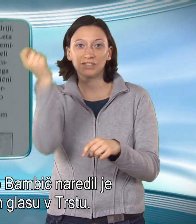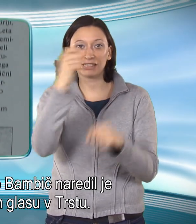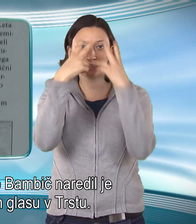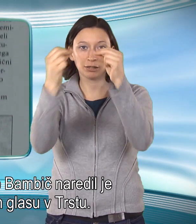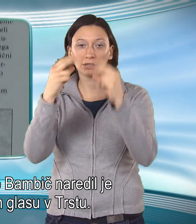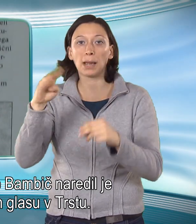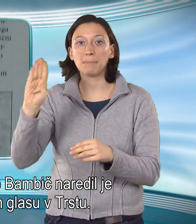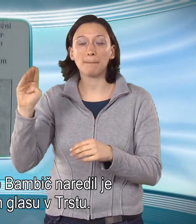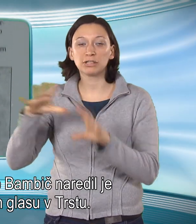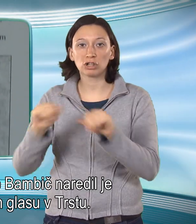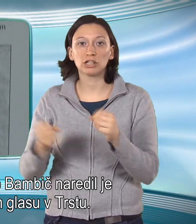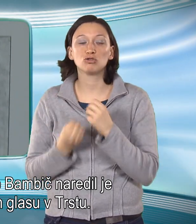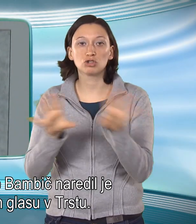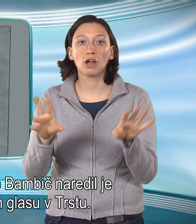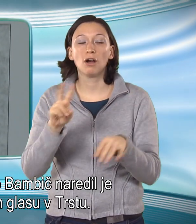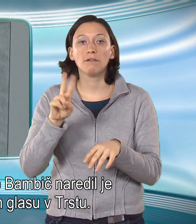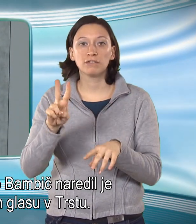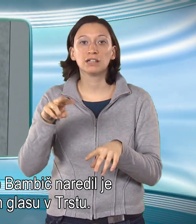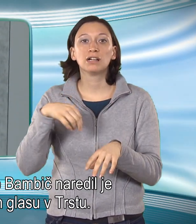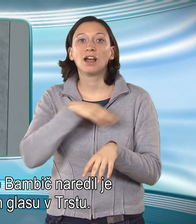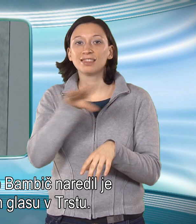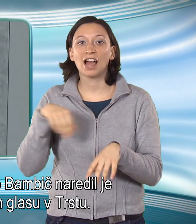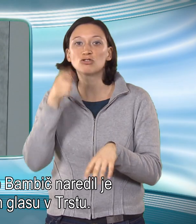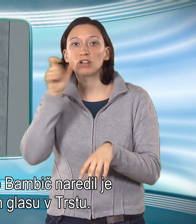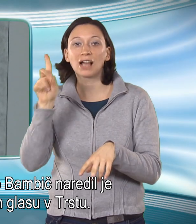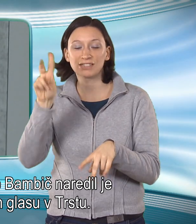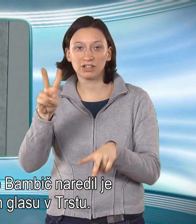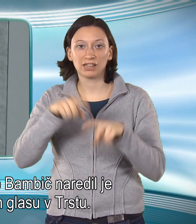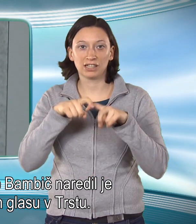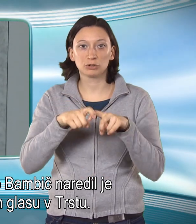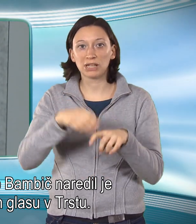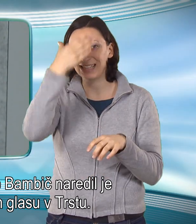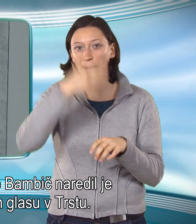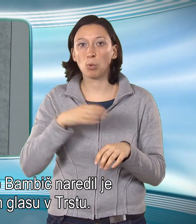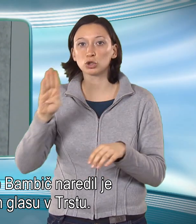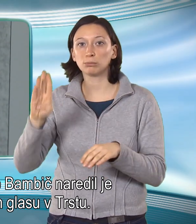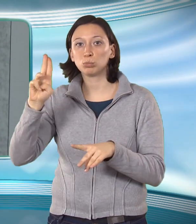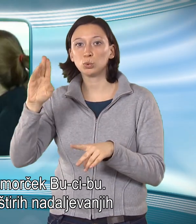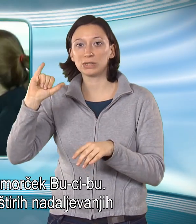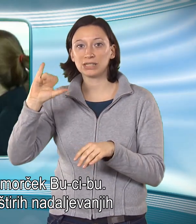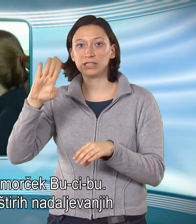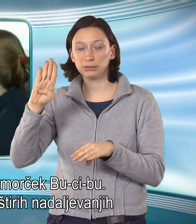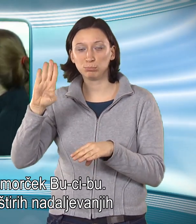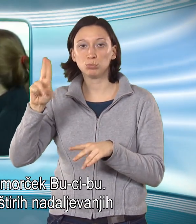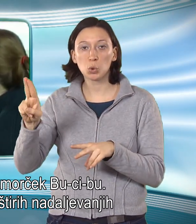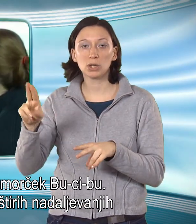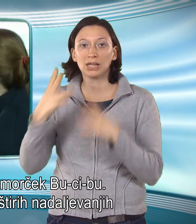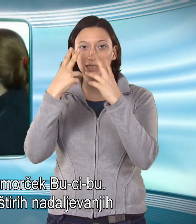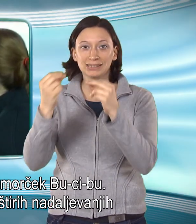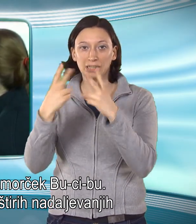Prvi strip, ki ga je Bambič naredil, je izšel v Našem glasu v Trstu, to je bil Zamorček Bucibu. Strip je